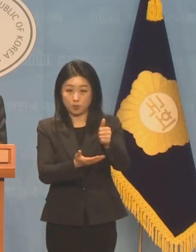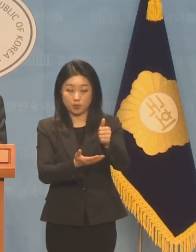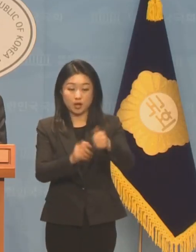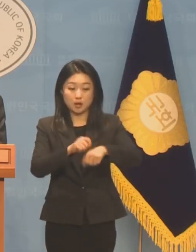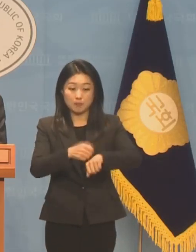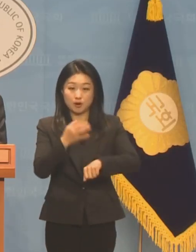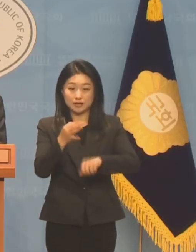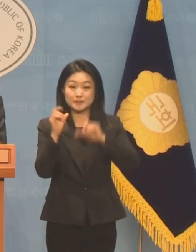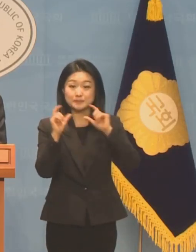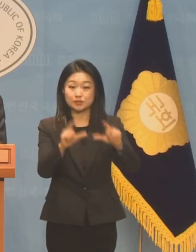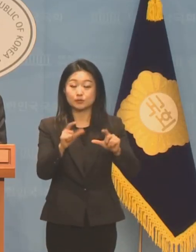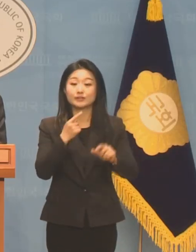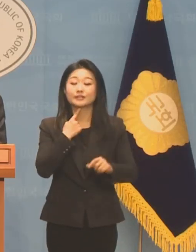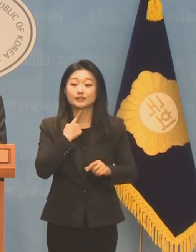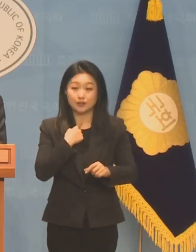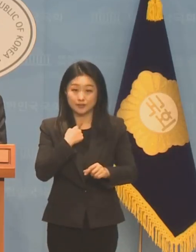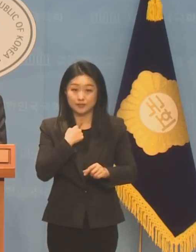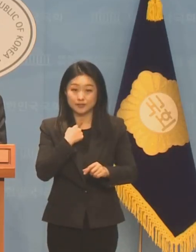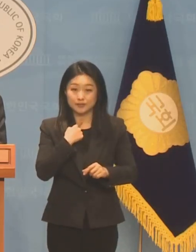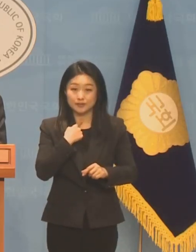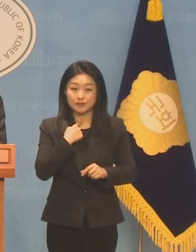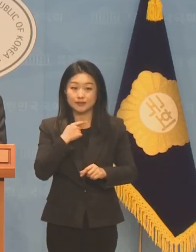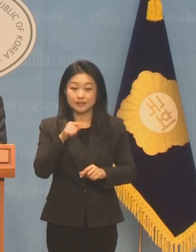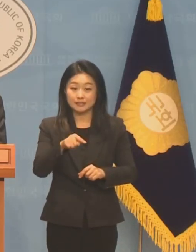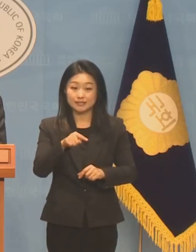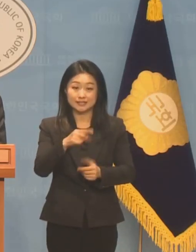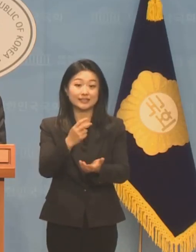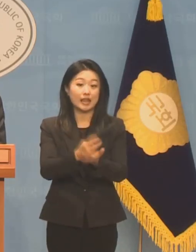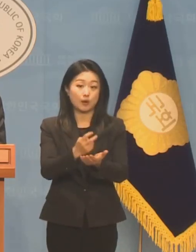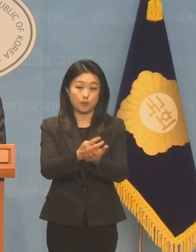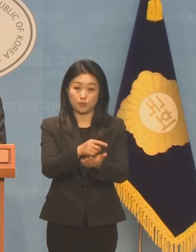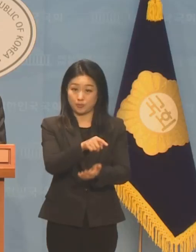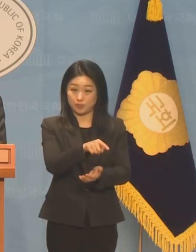벌금을 선고받았던 바로 그 조항입니다.